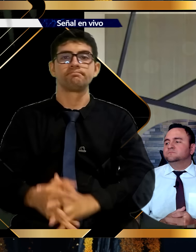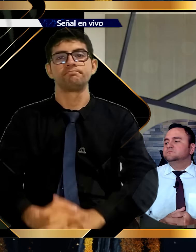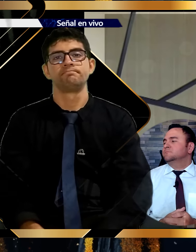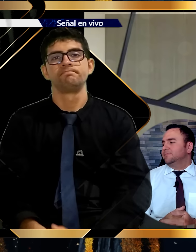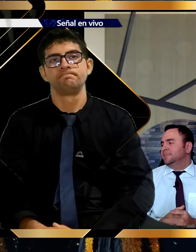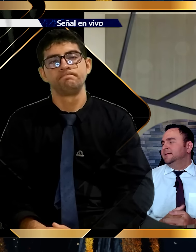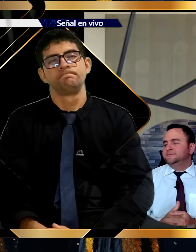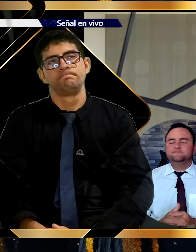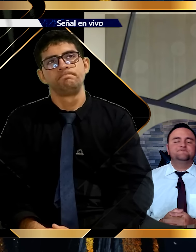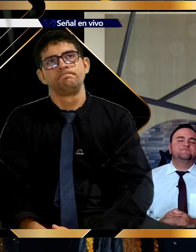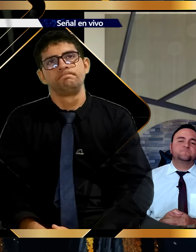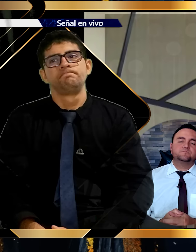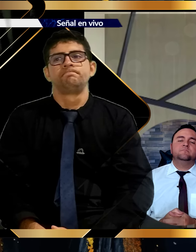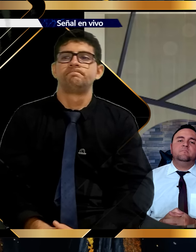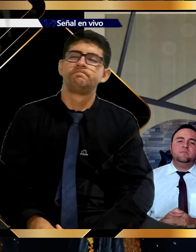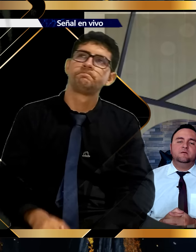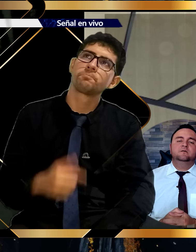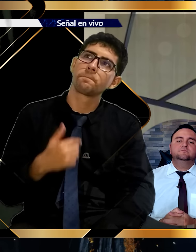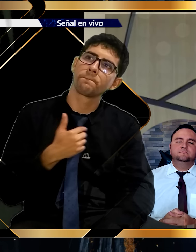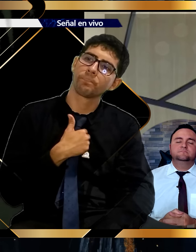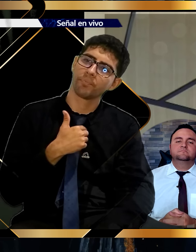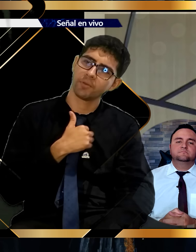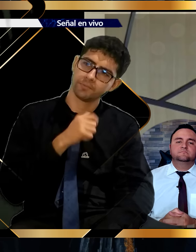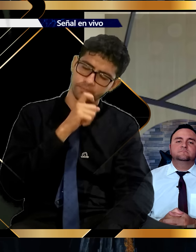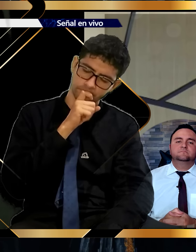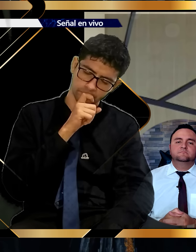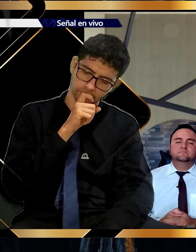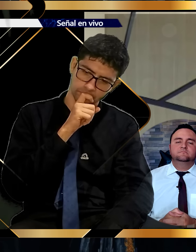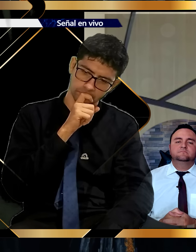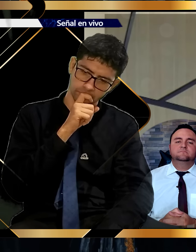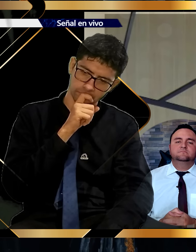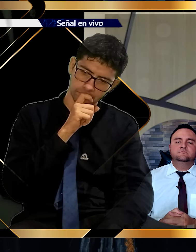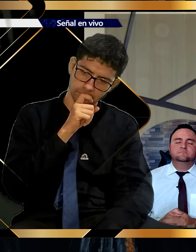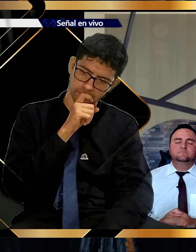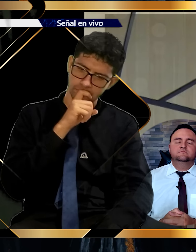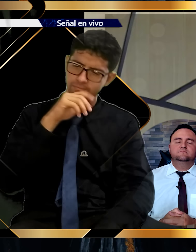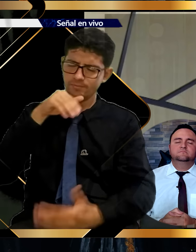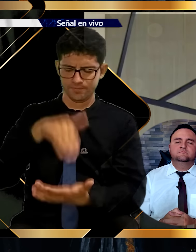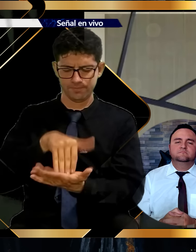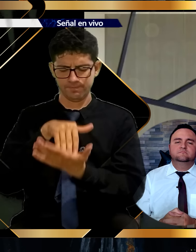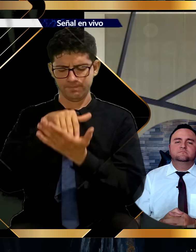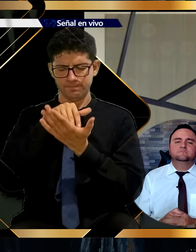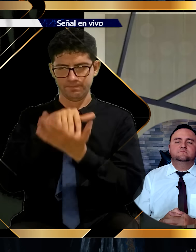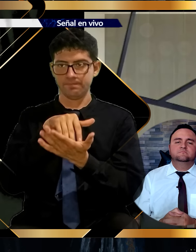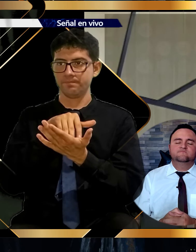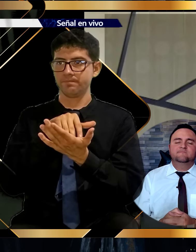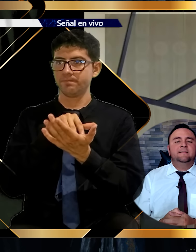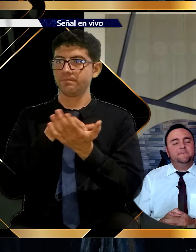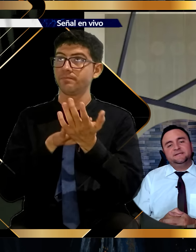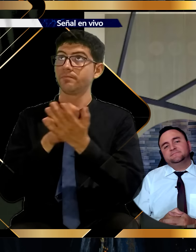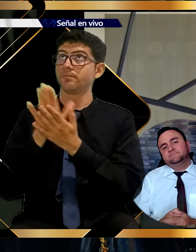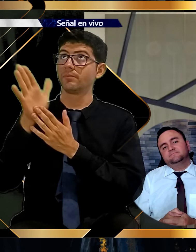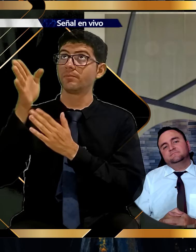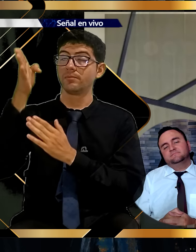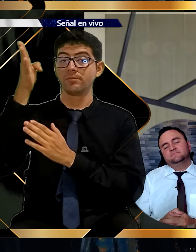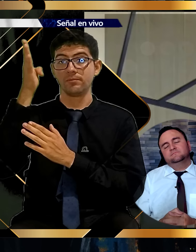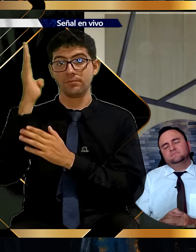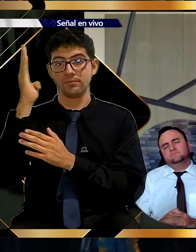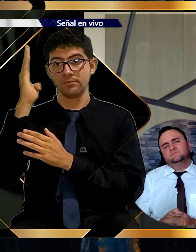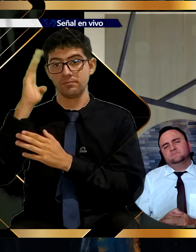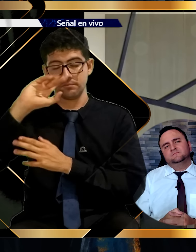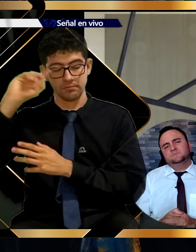esta convicción de que la venida del Señor es motivo de alegría. Hay un